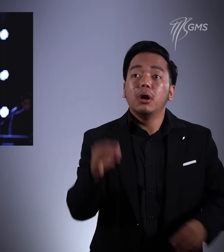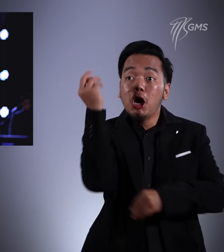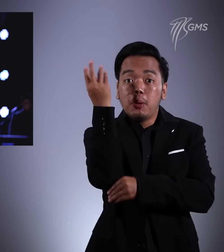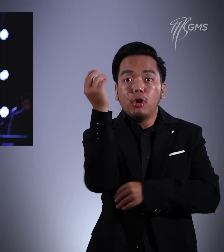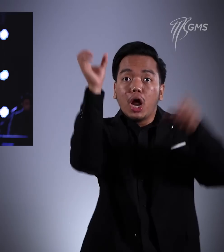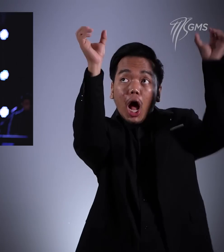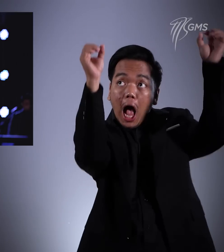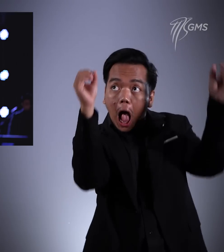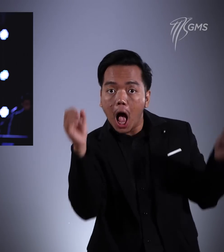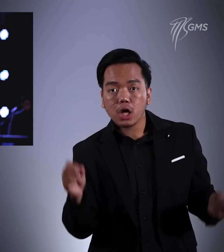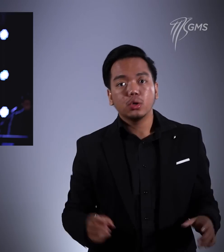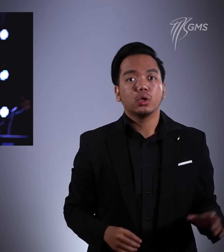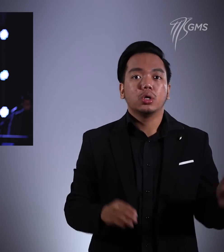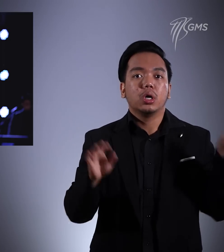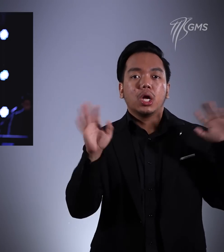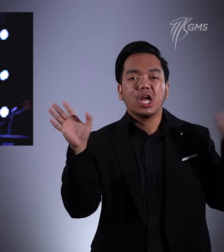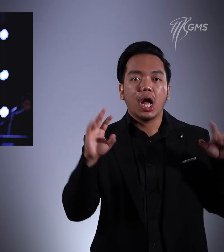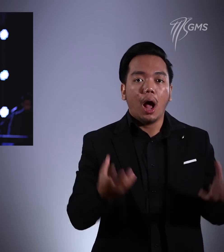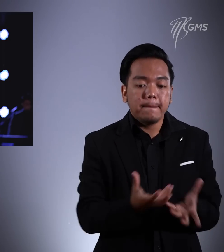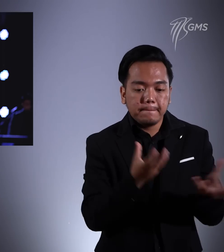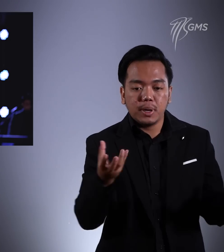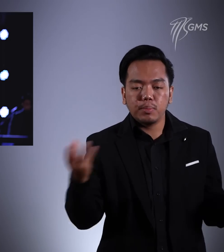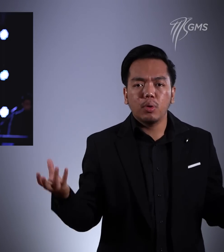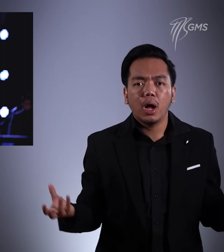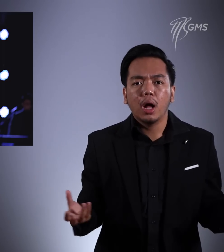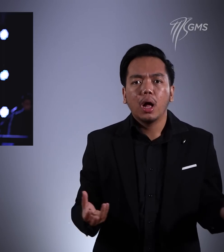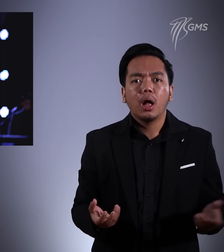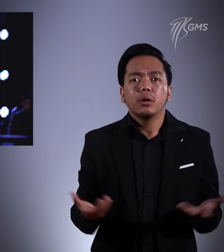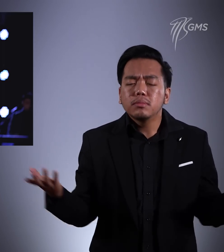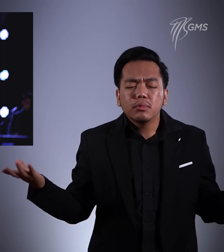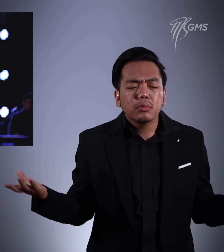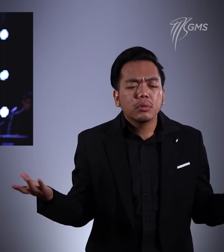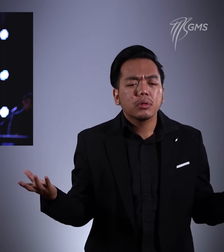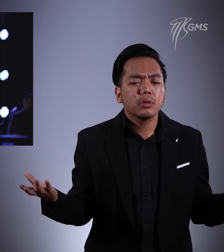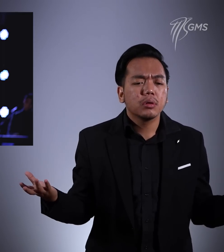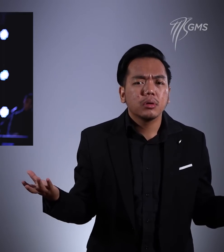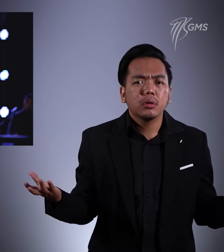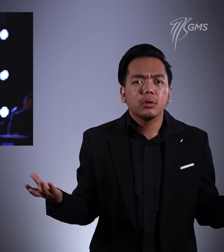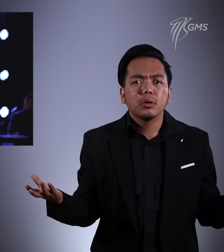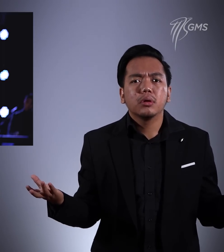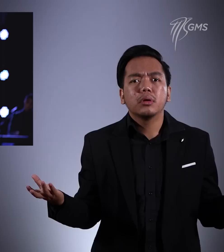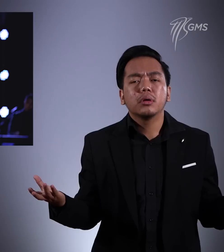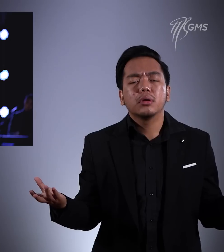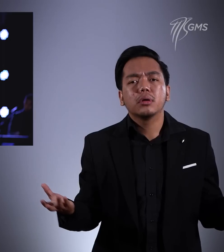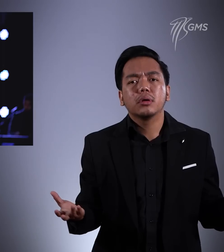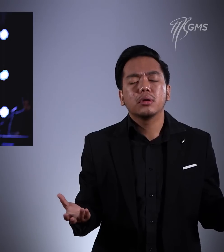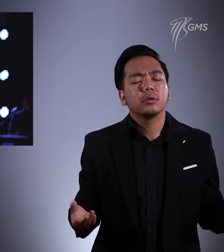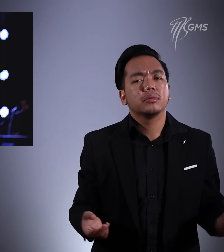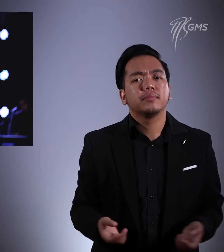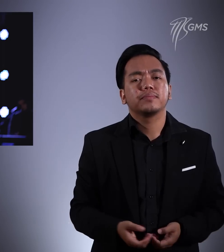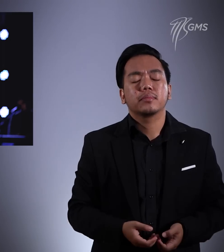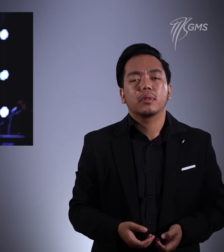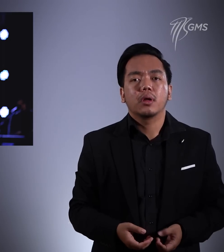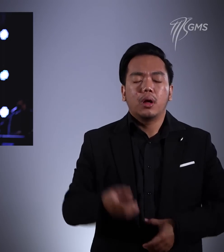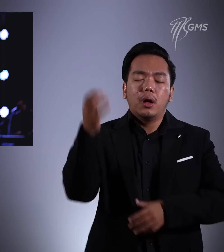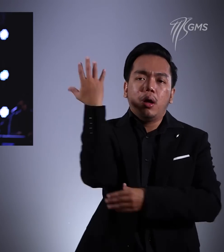berbuah. Ya juga karena alasan yang sama, mungkin karena alami, gagal panen, atau mungkin karena perang tadi. Pohon anggur tidak berbuah